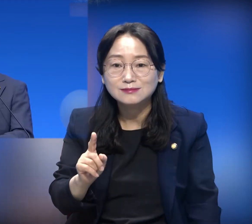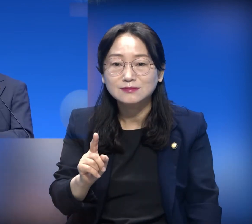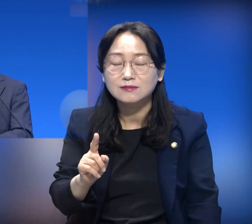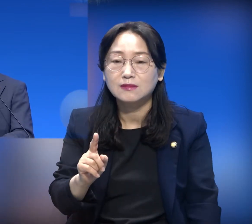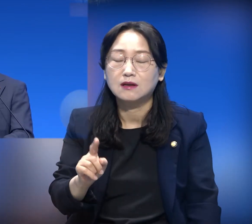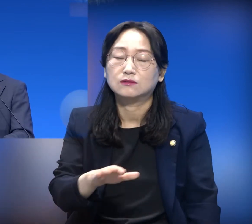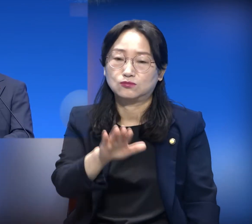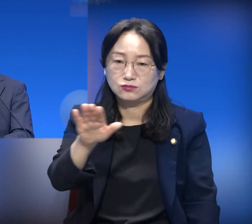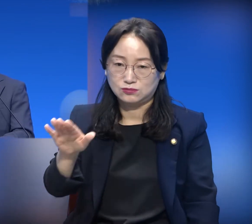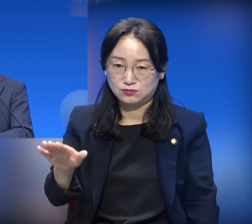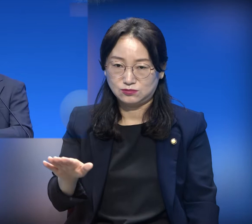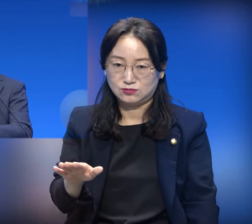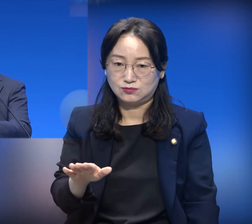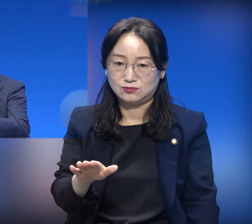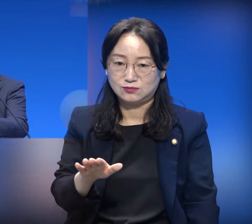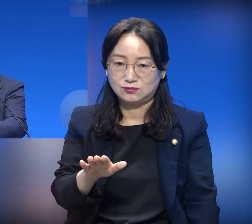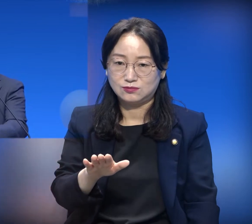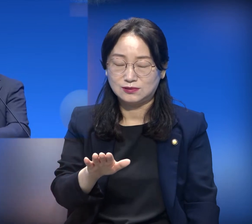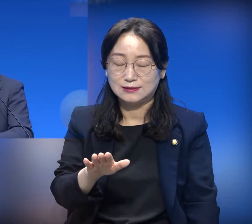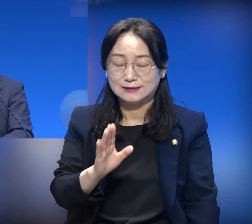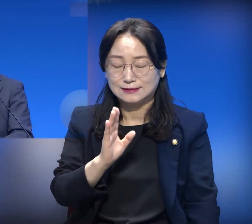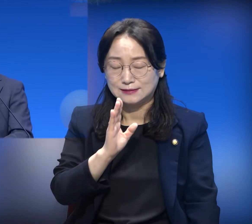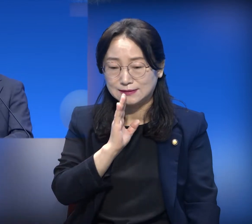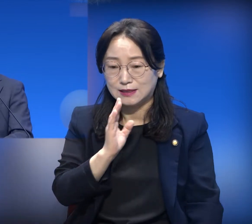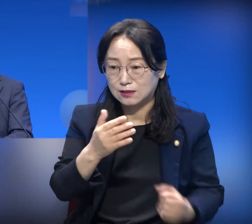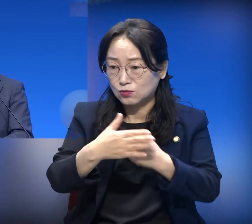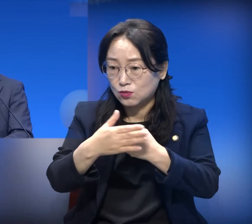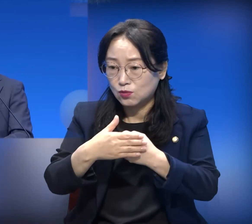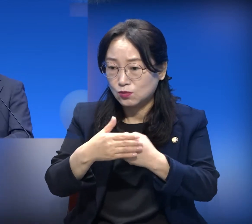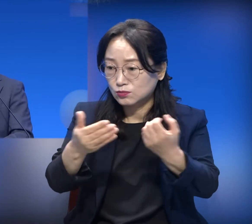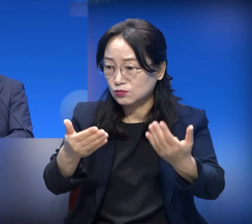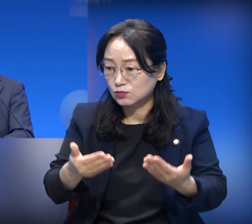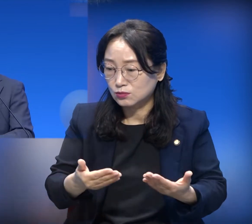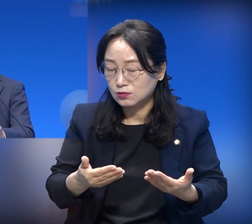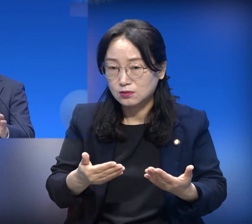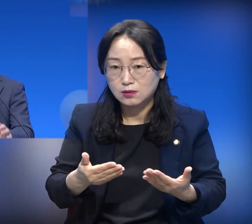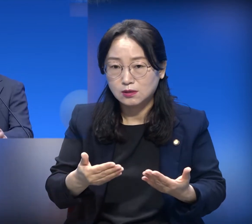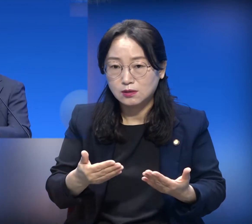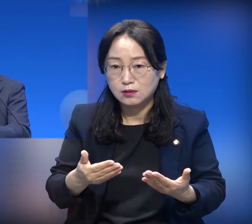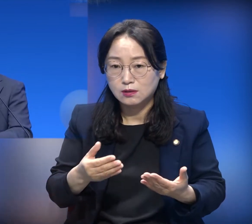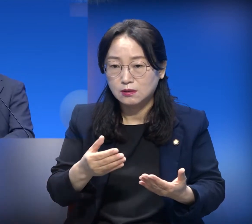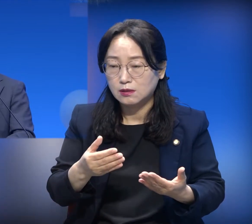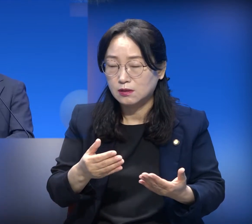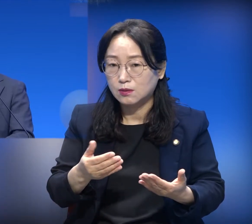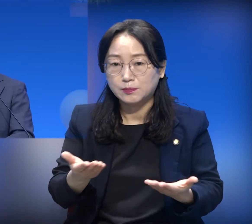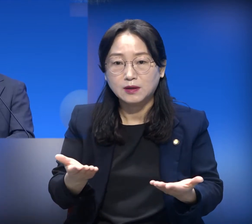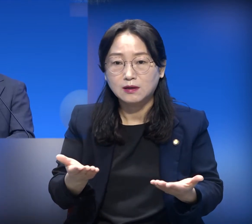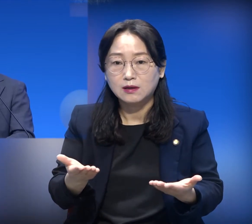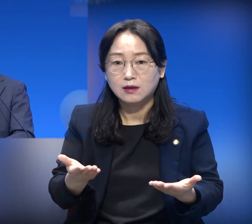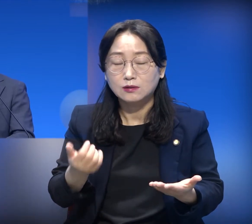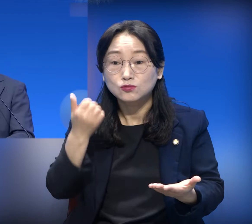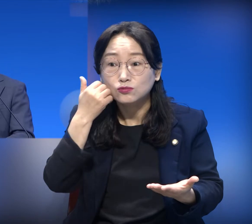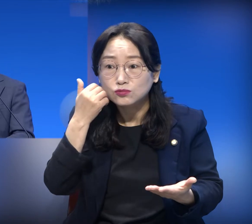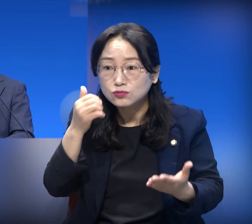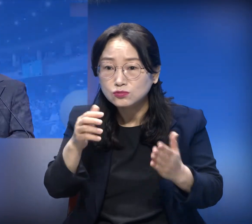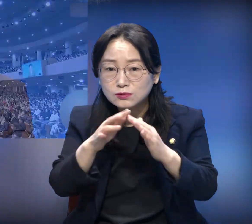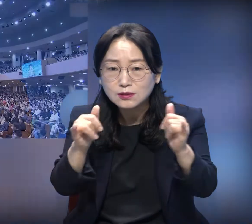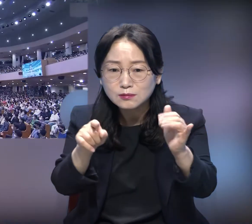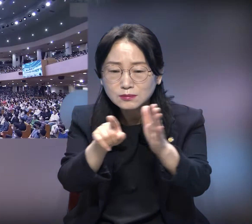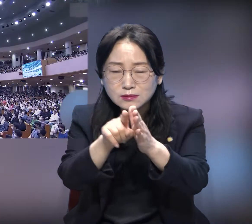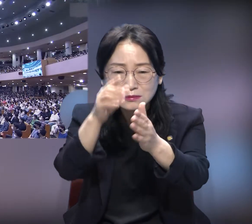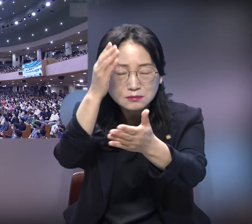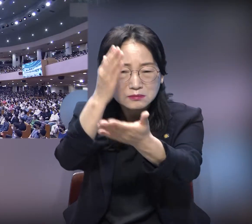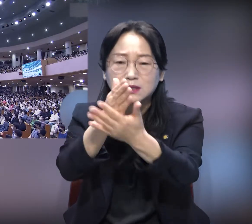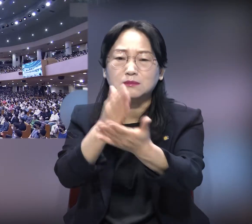우리에게 진정으로 도움을 주지 못하는 도림이 없는 인생을 의지하지 말라고 경고하고